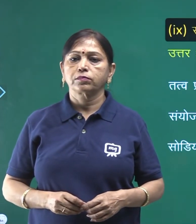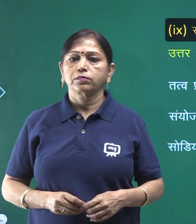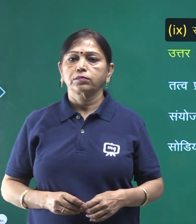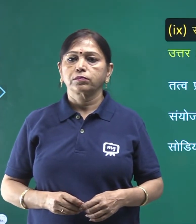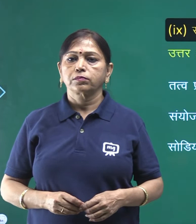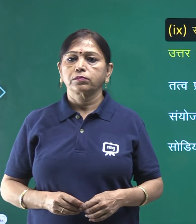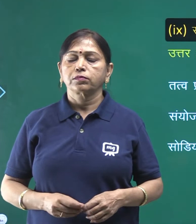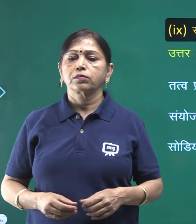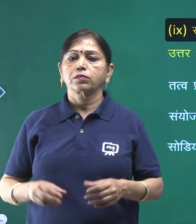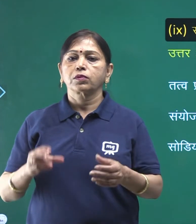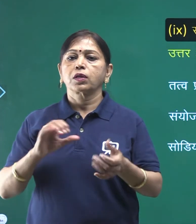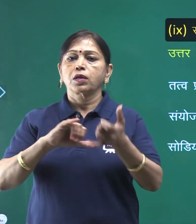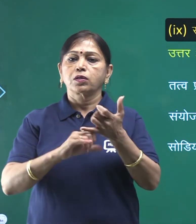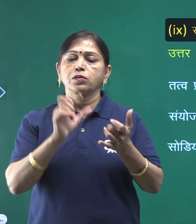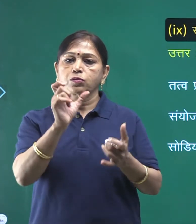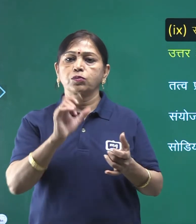सोडियम ऑक्साइड